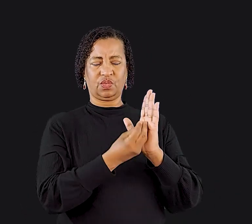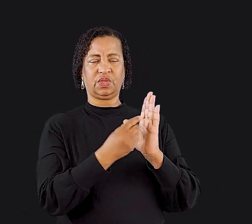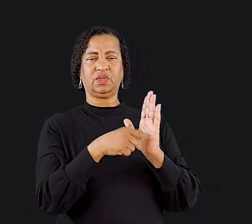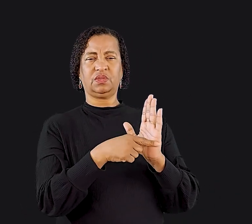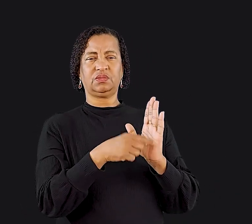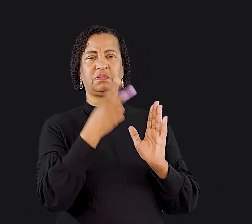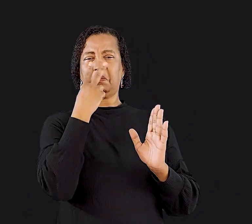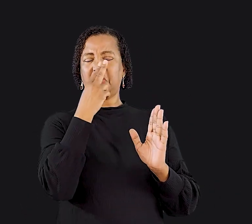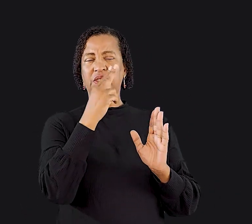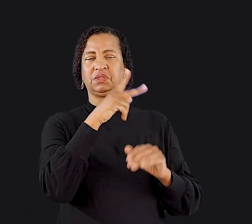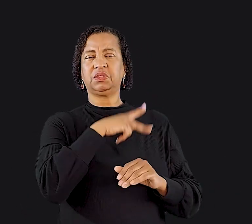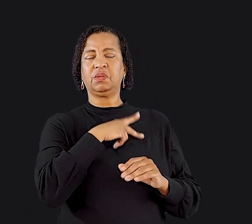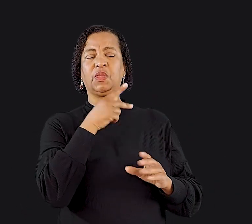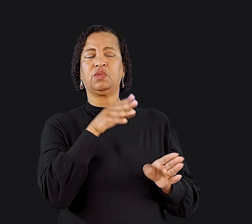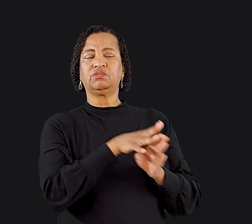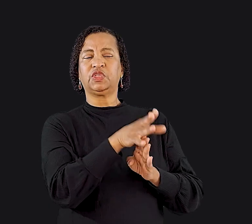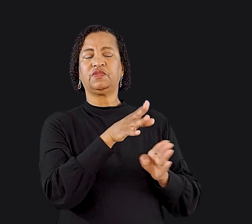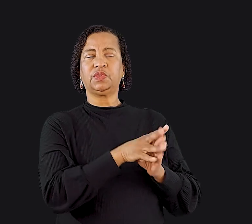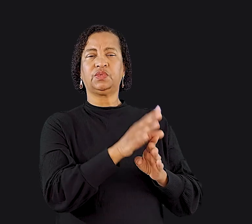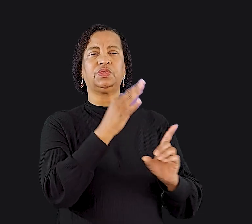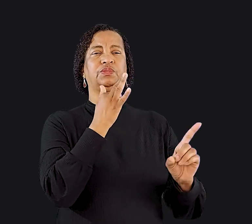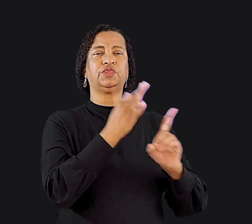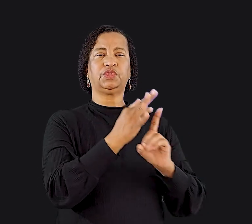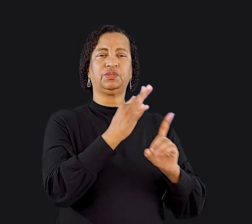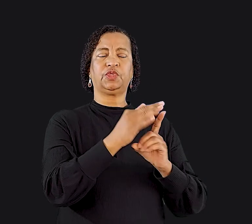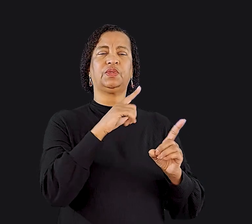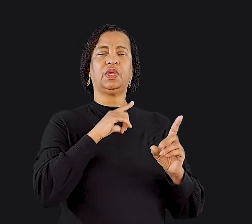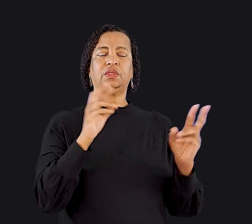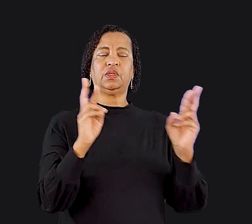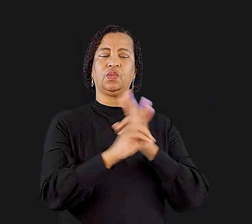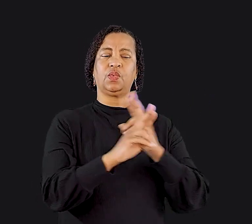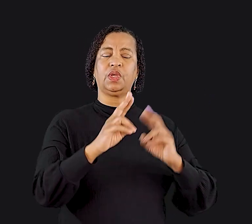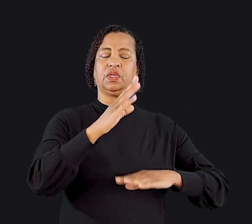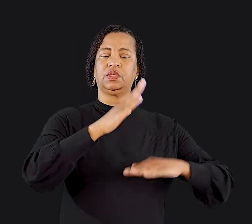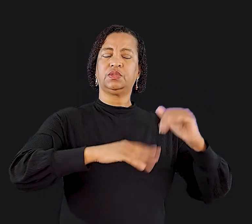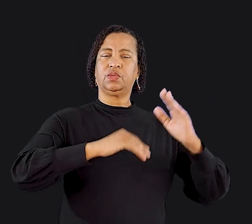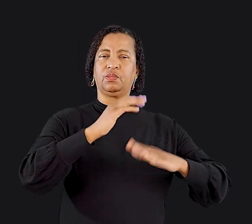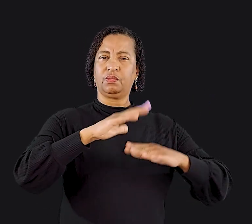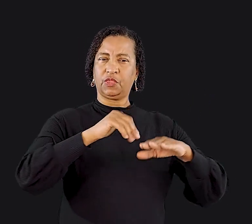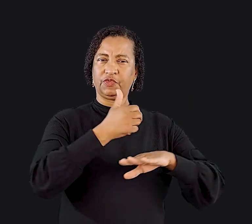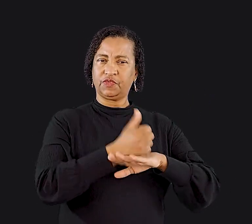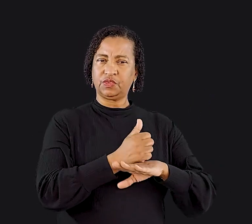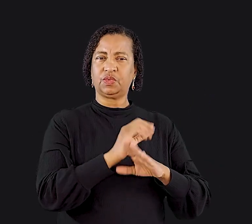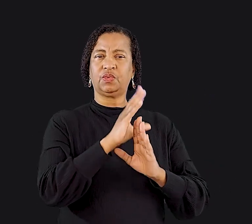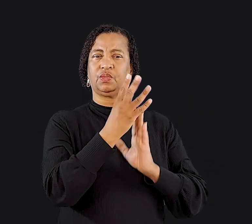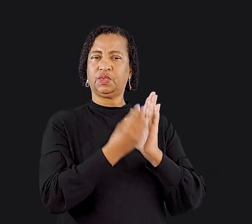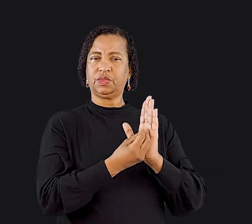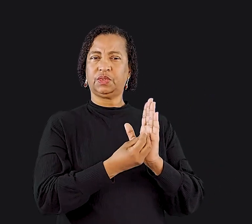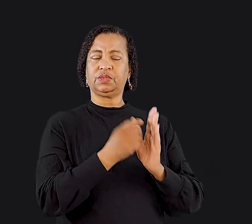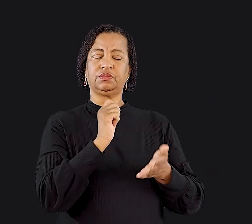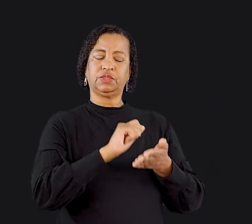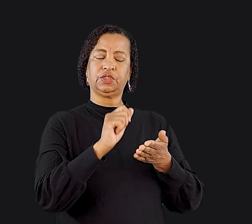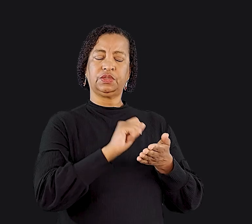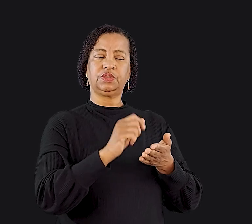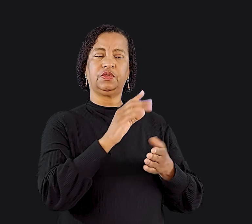igreja? Não parece que Paulo estivesse aconselhando a Timóteo a ter uma relação profissional com a igreja. Sabe, ele escreveu assim a